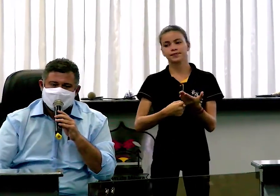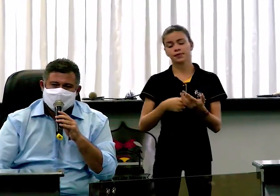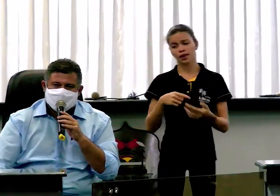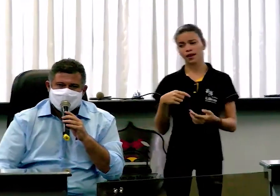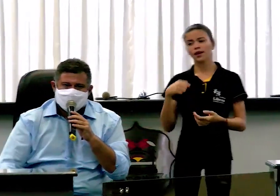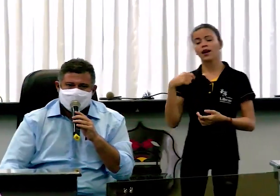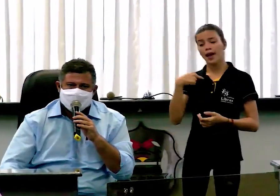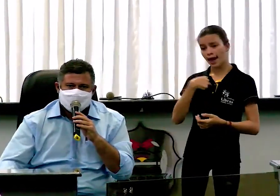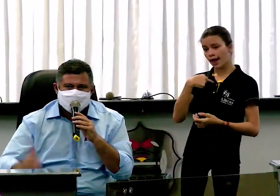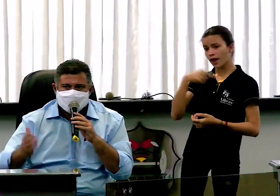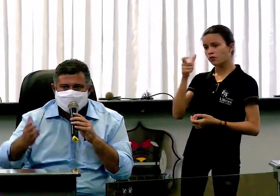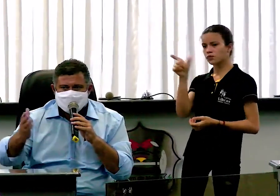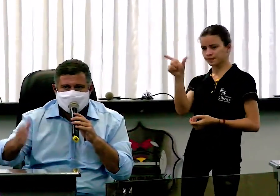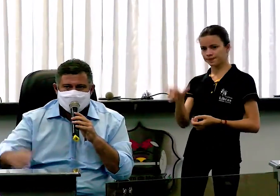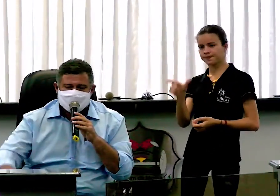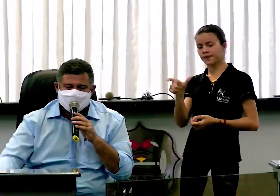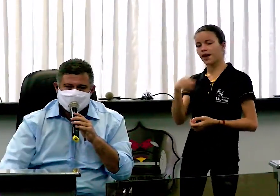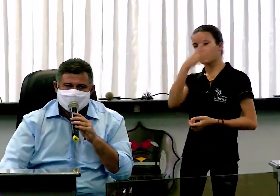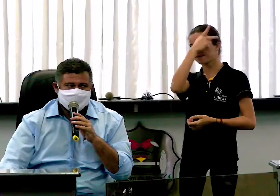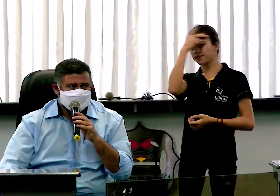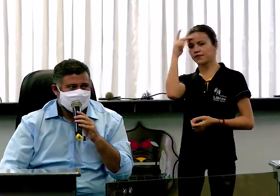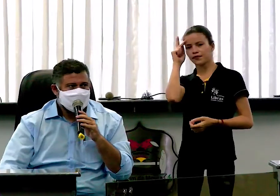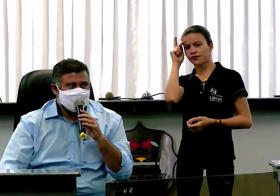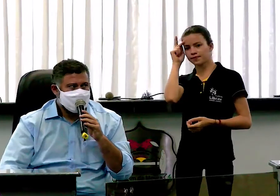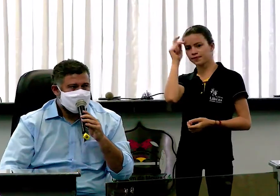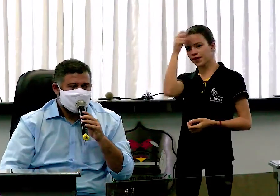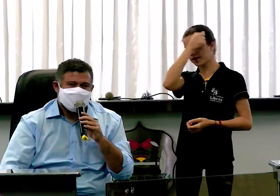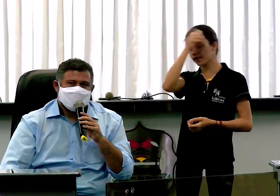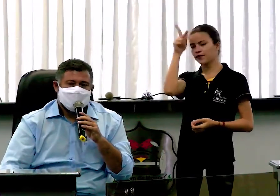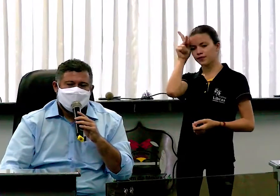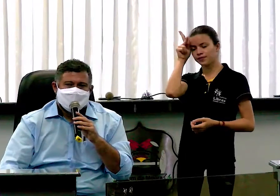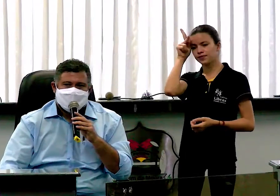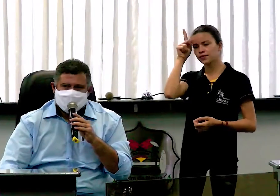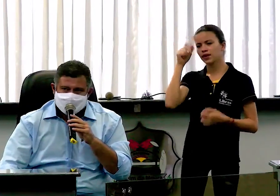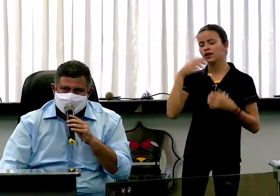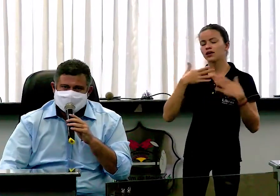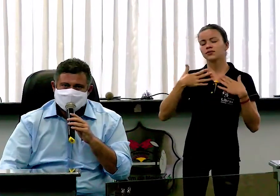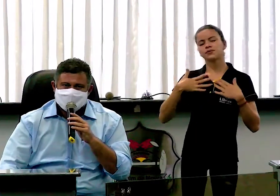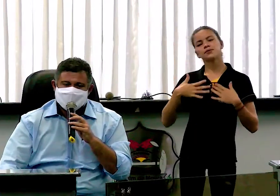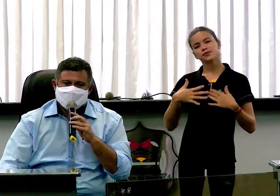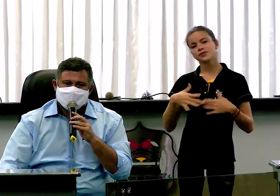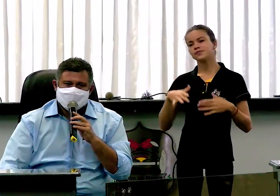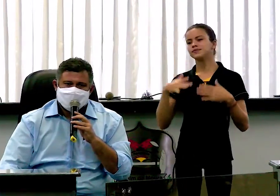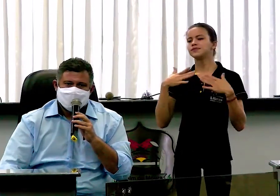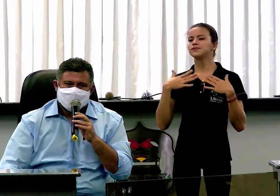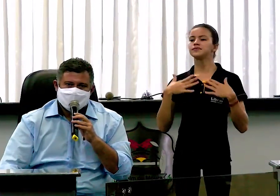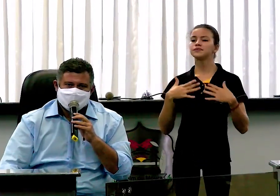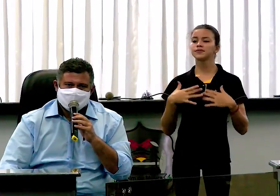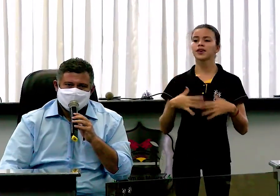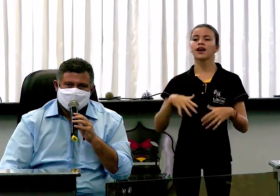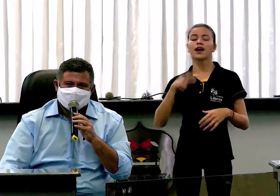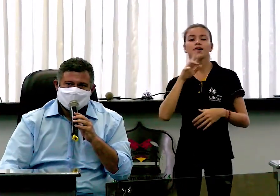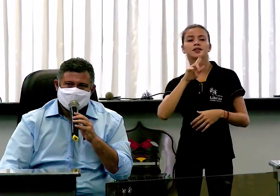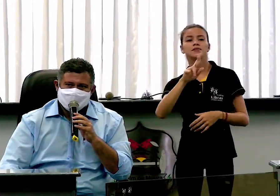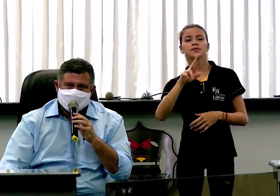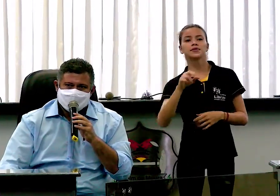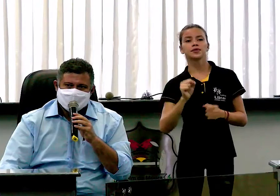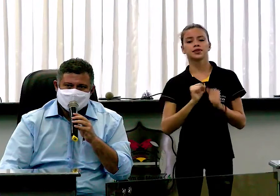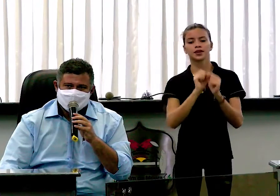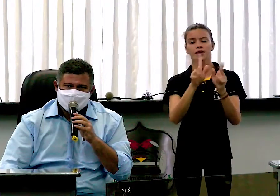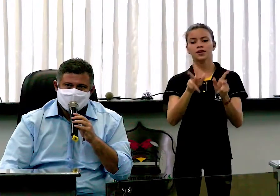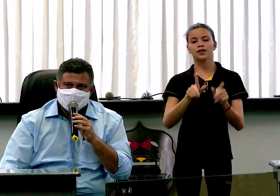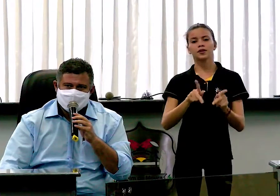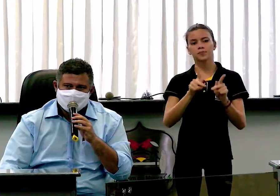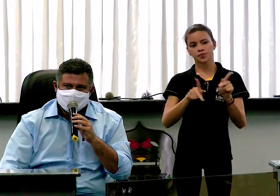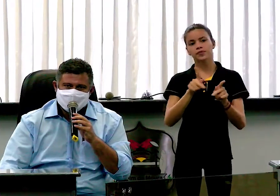tranquilidade aqui de público falar respondendo ao senhor aos demais e a população de rolim de moura que nós todas